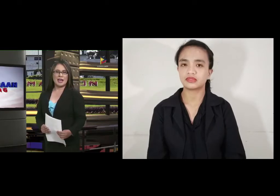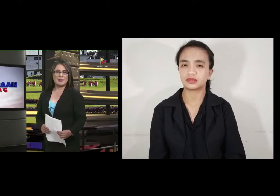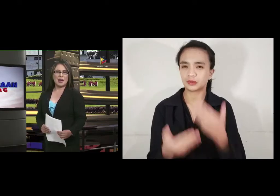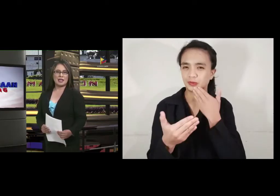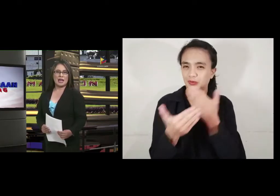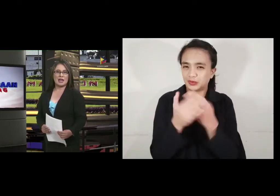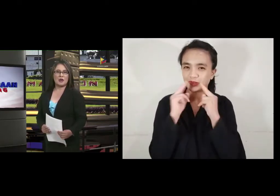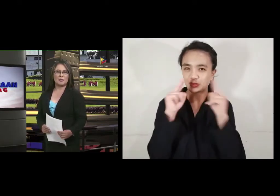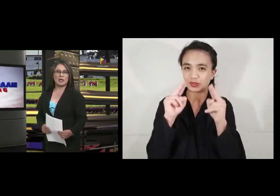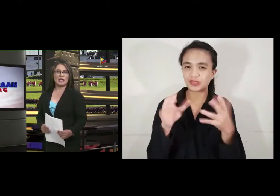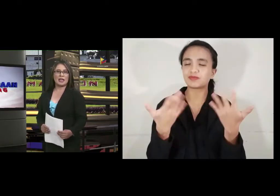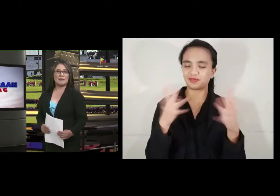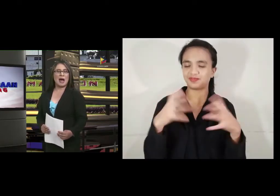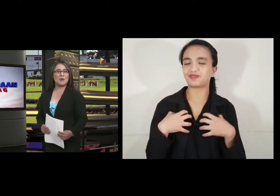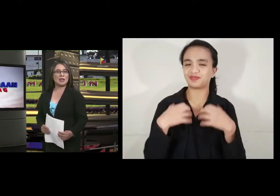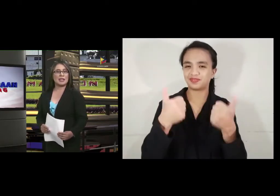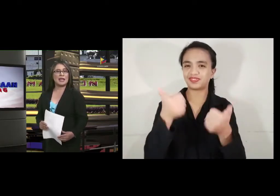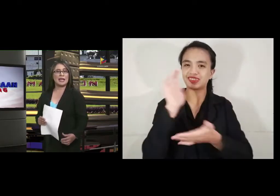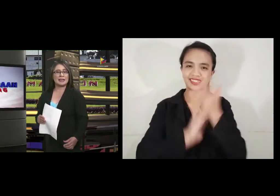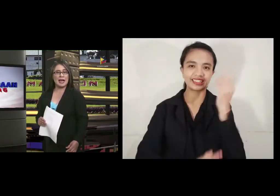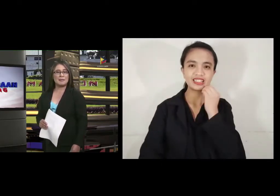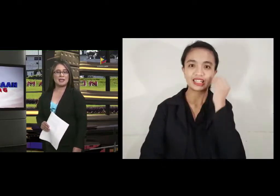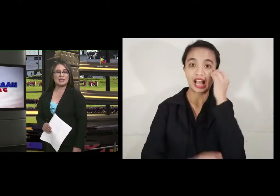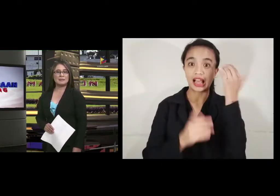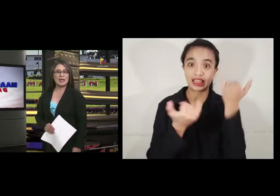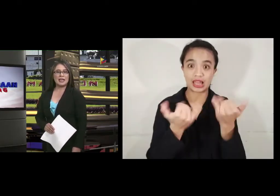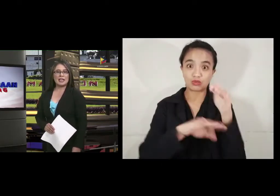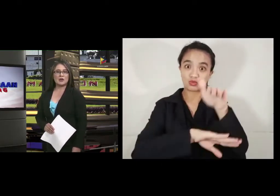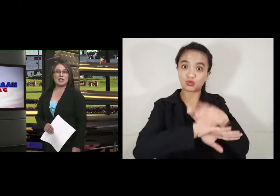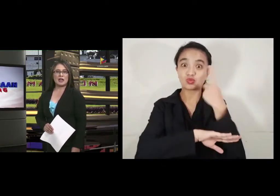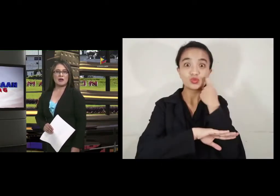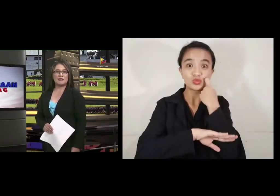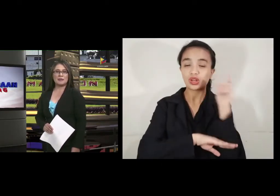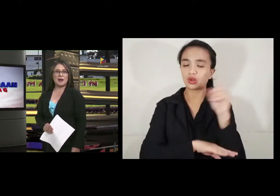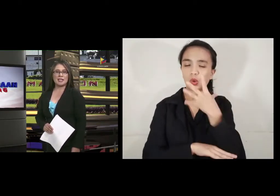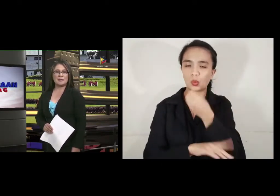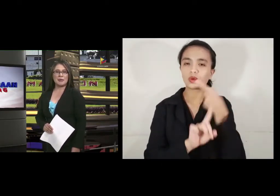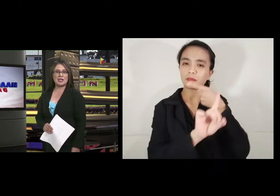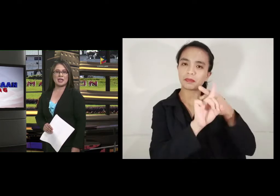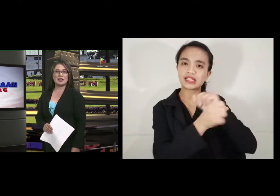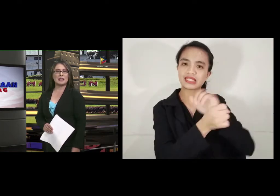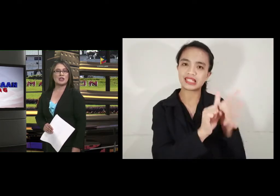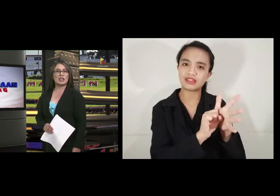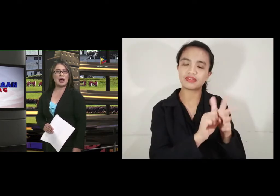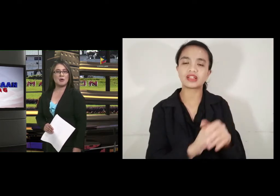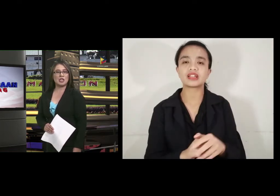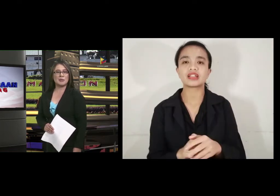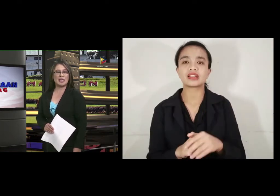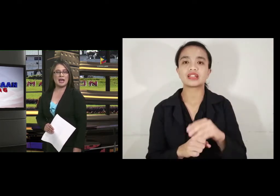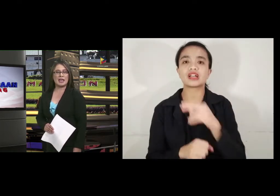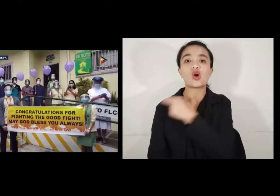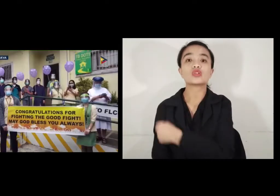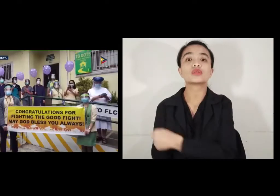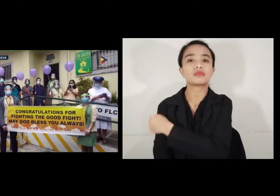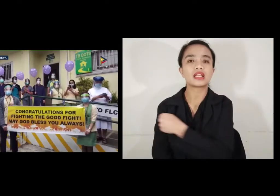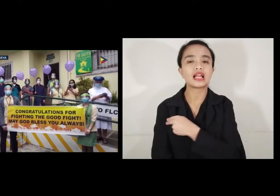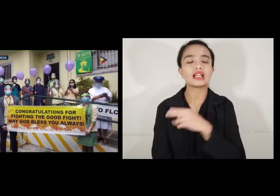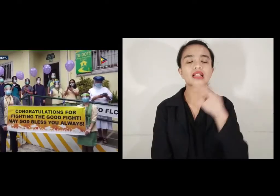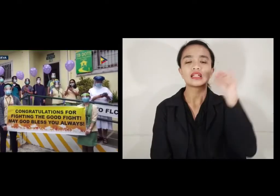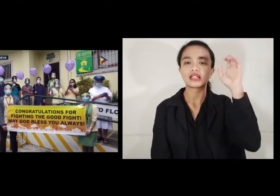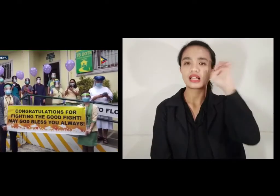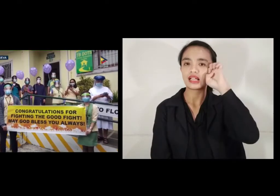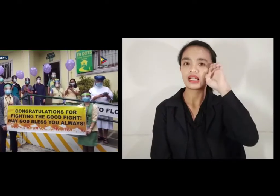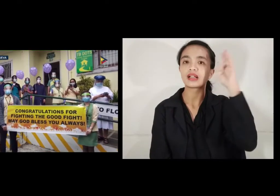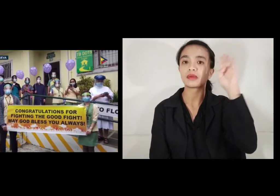Napintas a damag, nakarecover kan napaawi din ita amalem, ti kaudyan a COVID-positive patient ti Notre Dame Hospital, ani